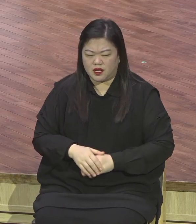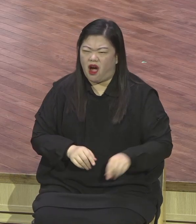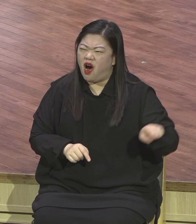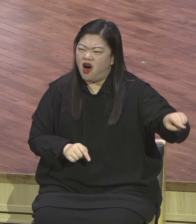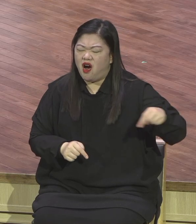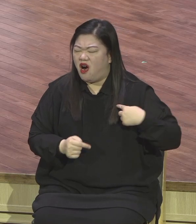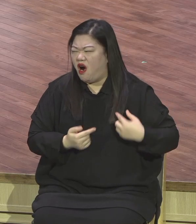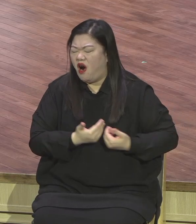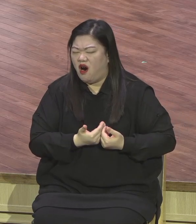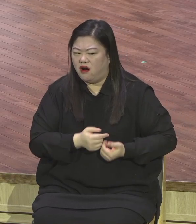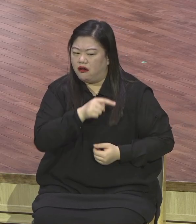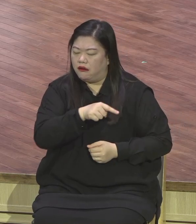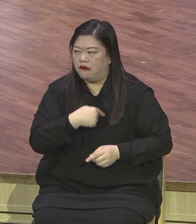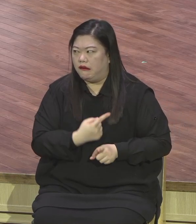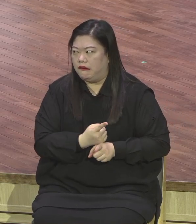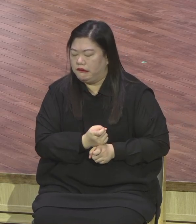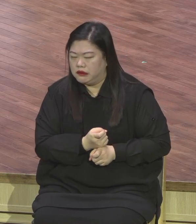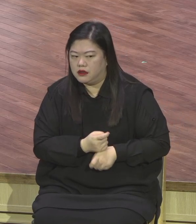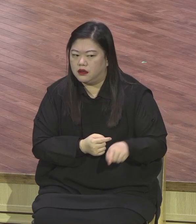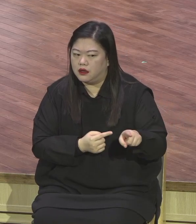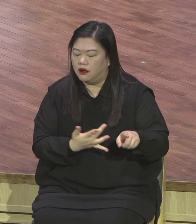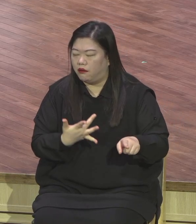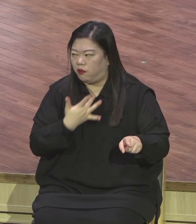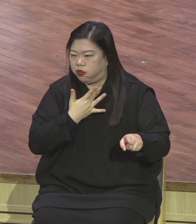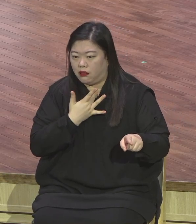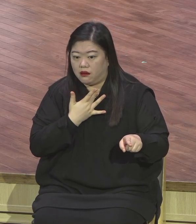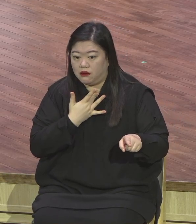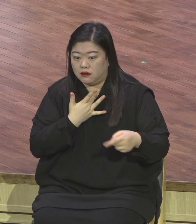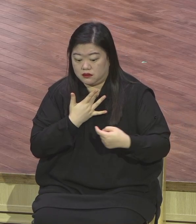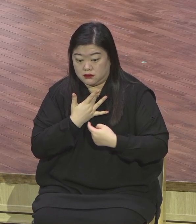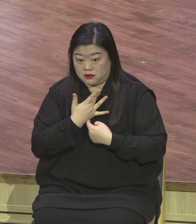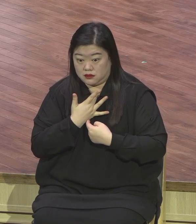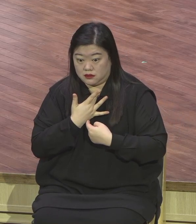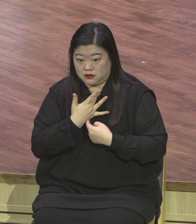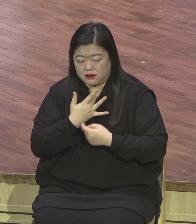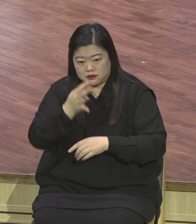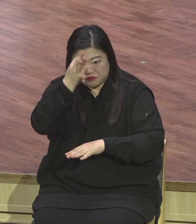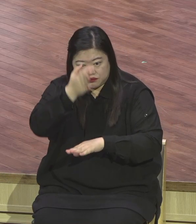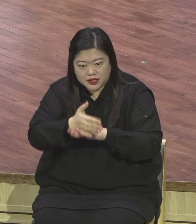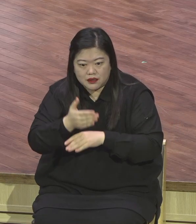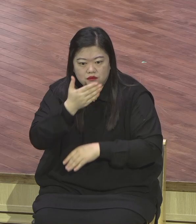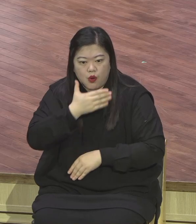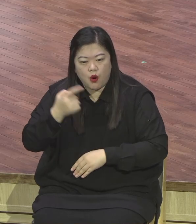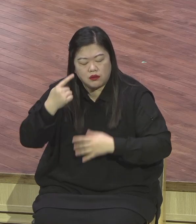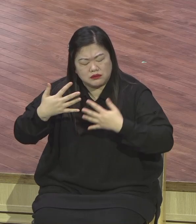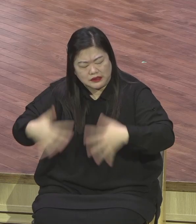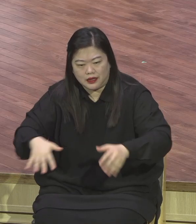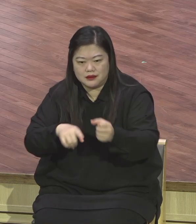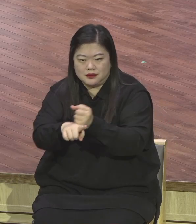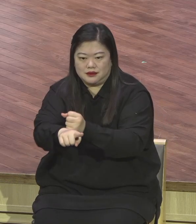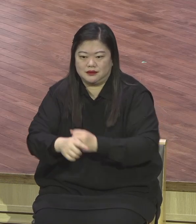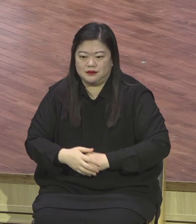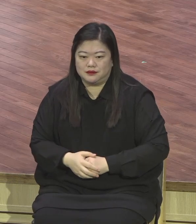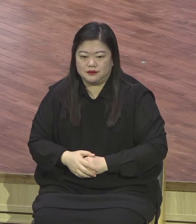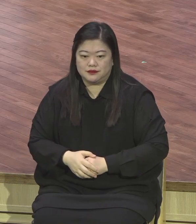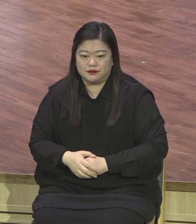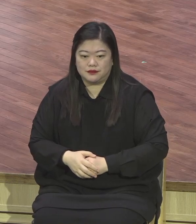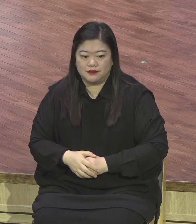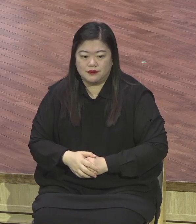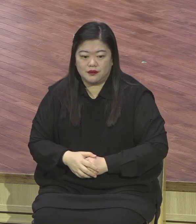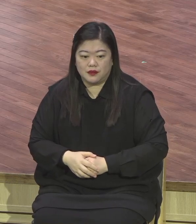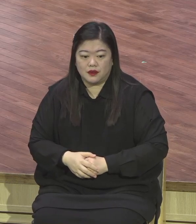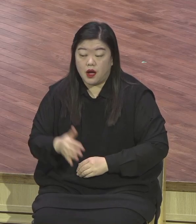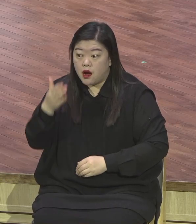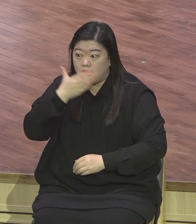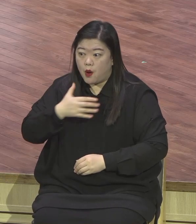안 맞아. 저 사람 딱 마음에 안 들어. 이거 무슨 말이에요? 보금이 안 됐다는 거예요. 보금의 눈으로 보면 용서 못할 이해